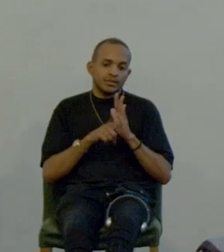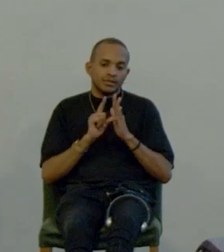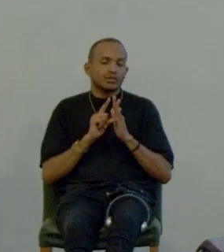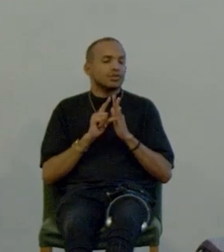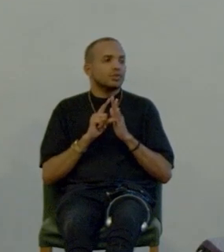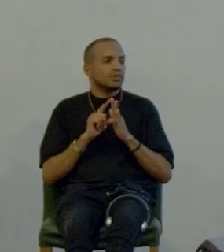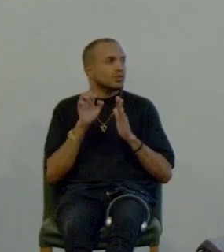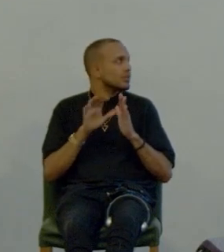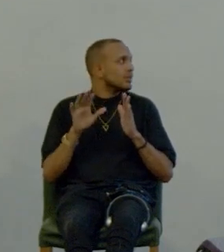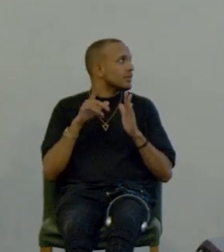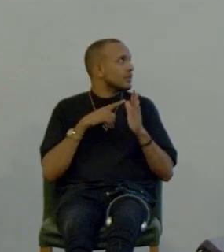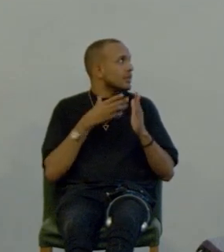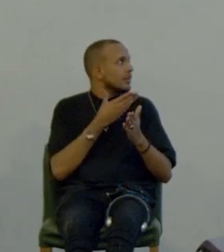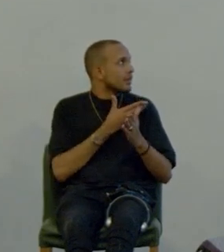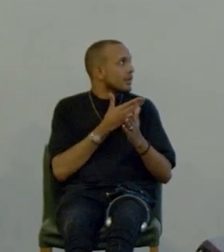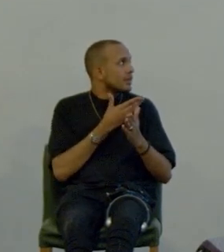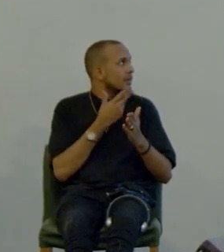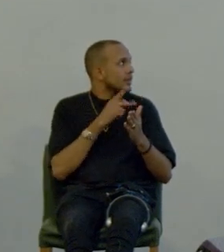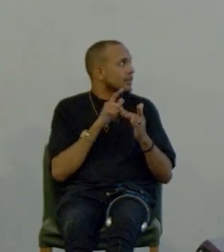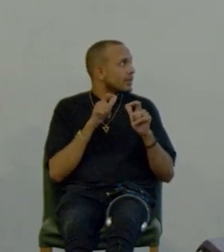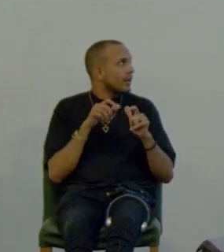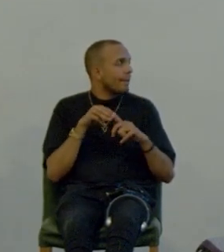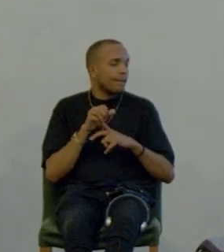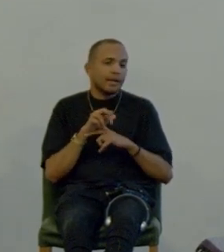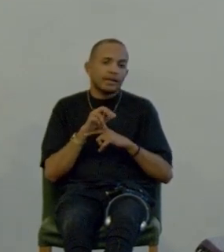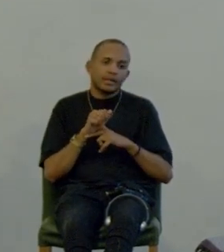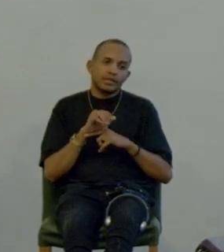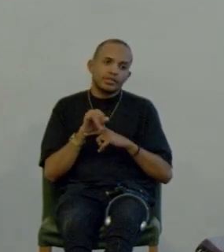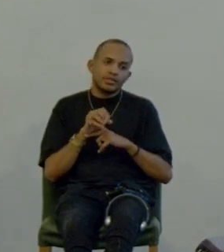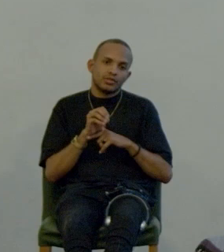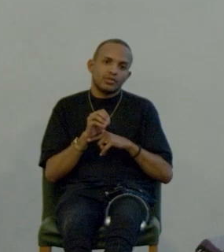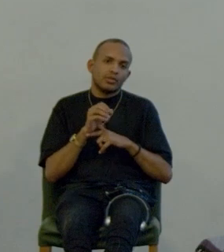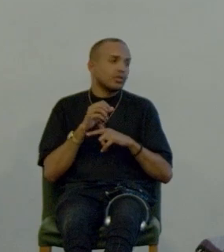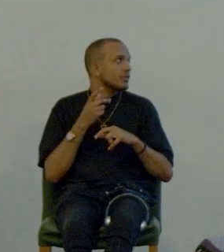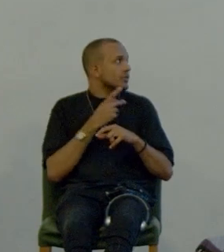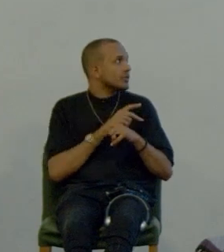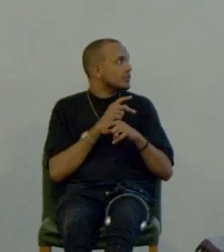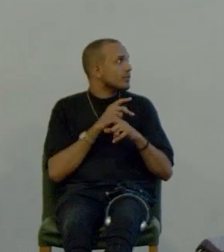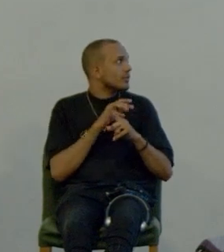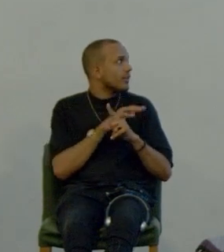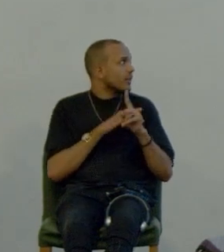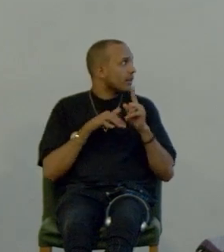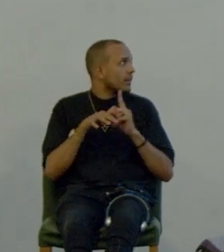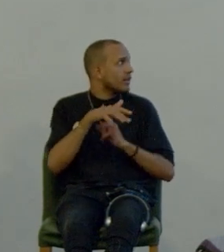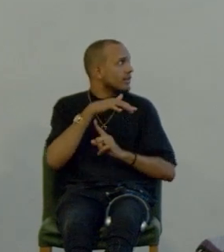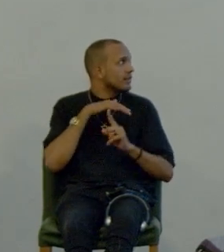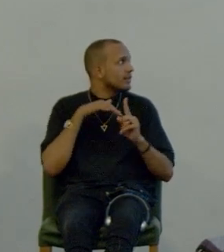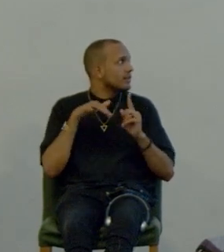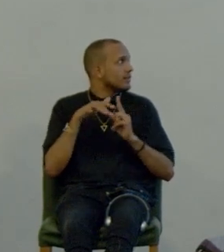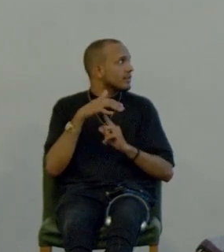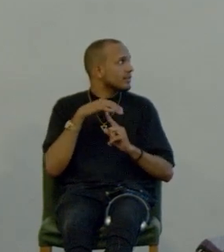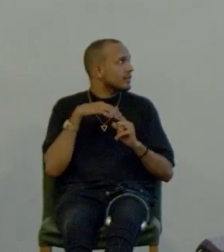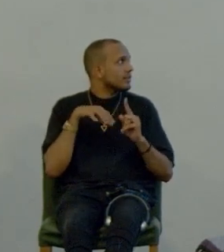europeus, vem aqui da Foz do Amazonas, da ilha de Marajó, onde nós vemos, por exemplo, a construção, só que é uma ilha artificial. Teso